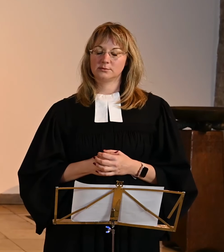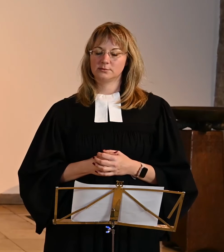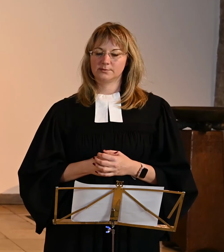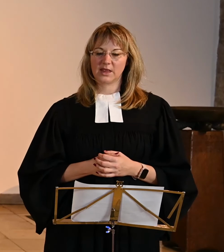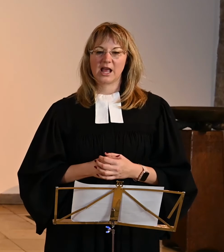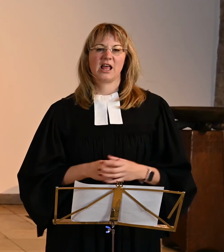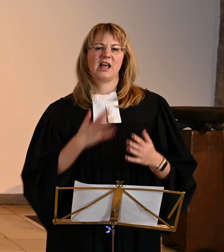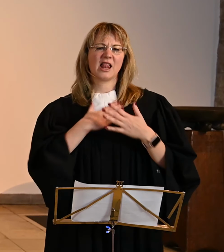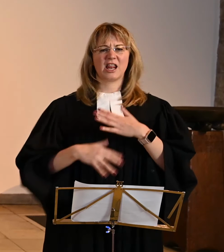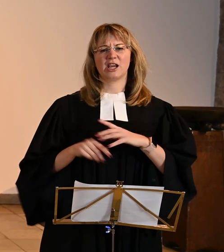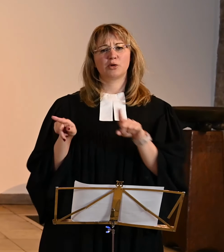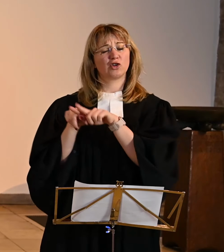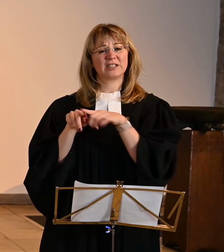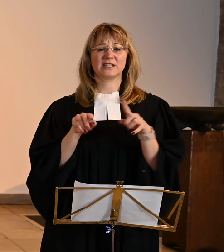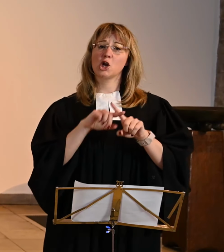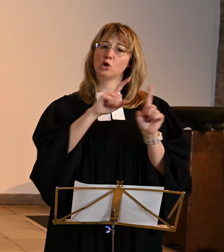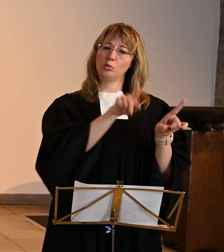Liebe Schwestern, liebe Brüder,